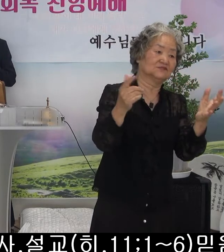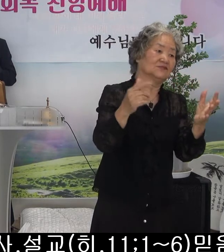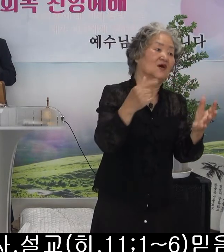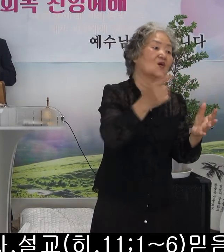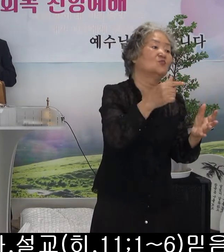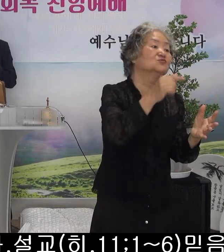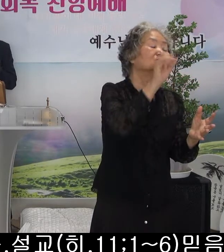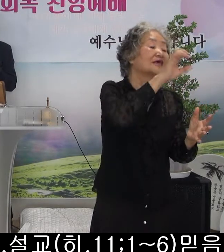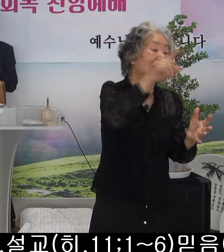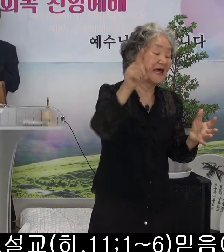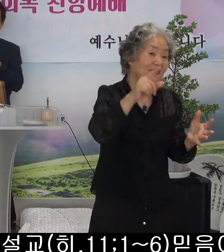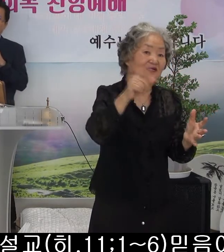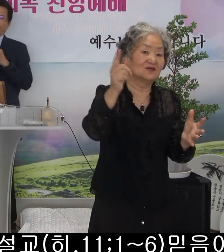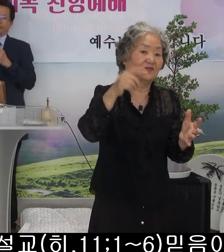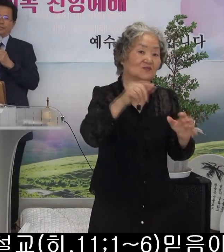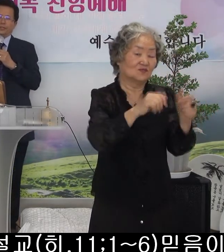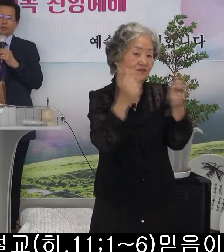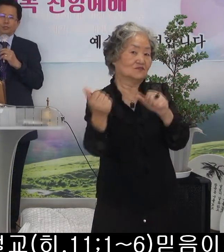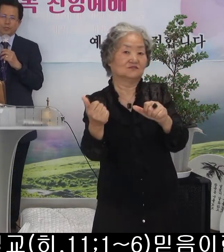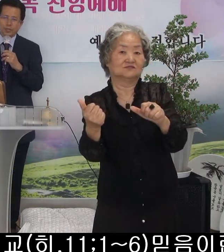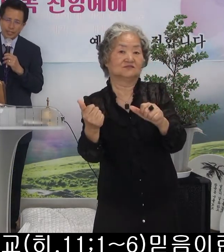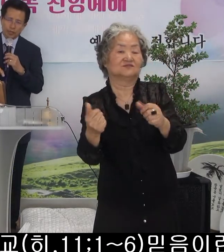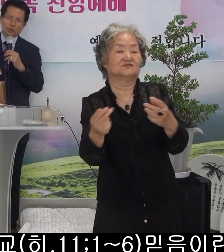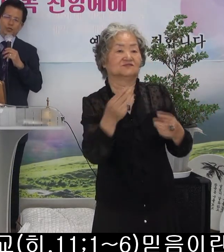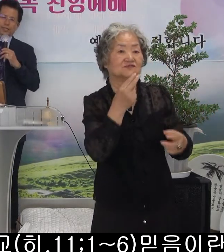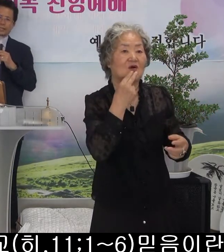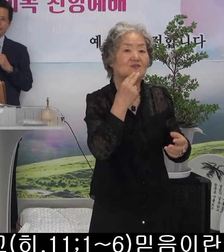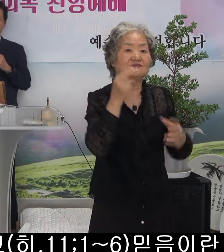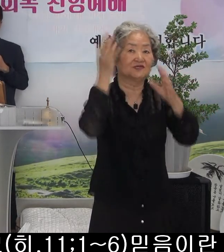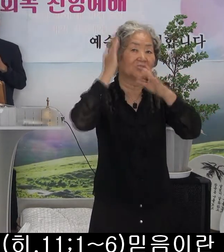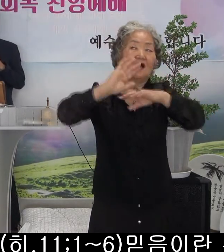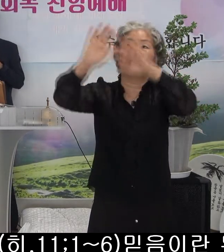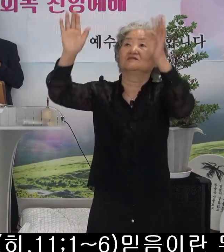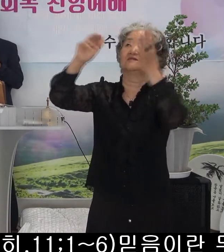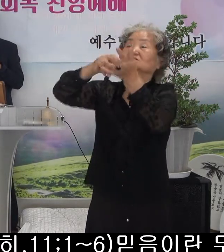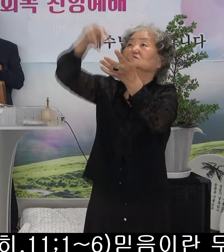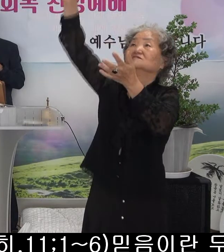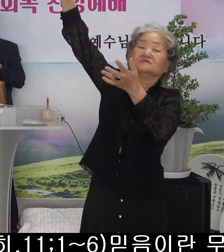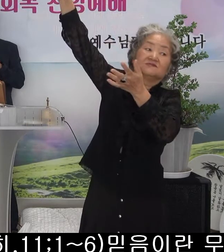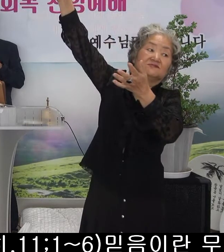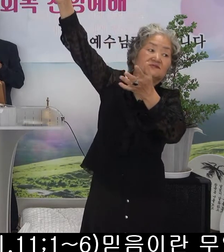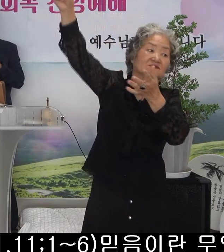않고 하늘나라에 올라간 사람이 딱 두 사람이 나옵니다. 오늘 본문에 에녹과 또